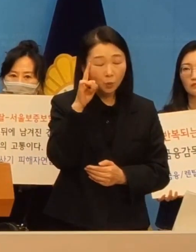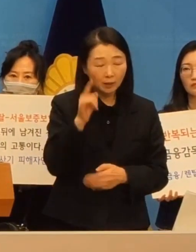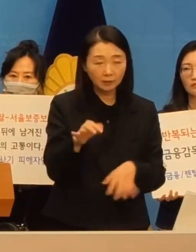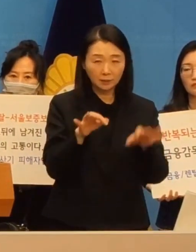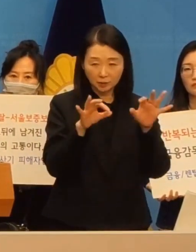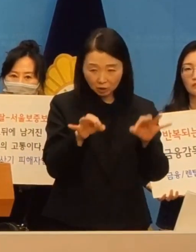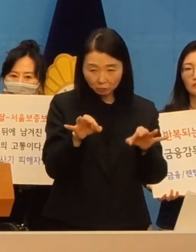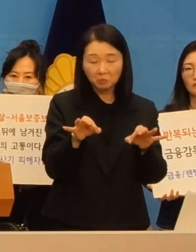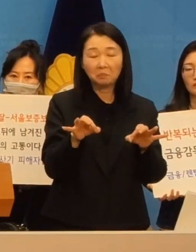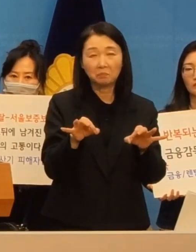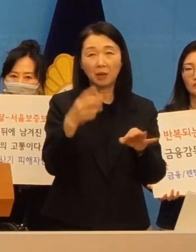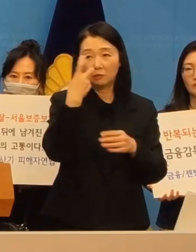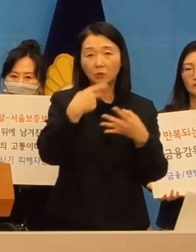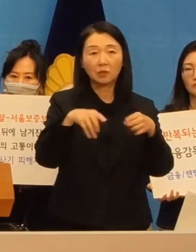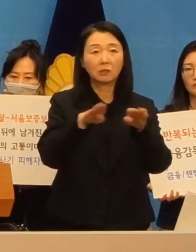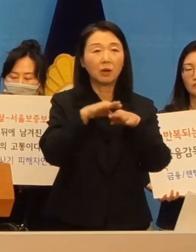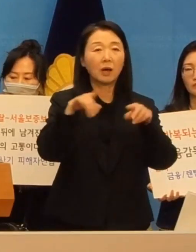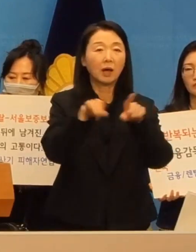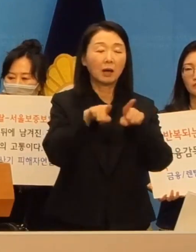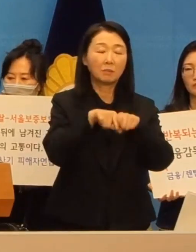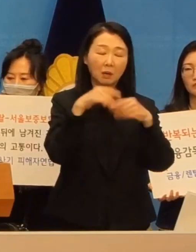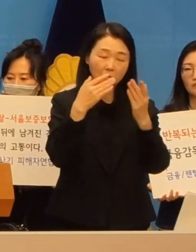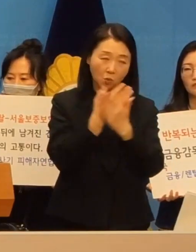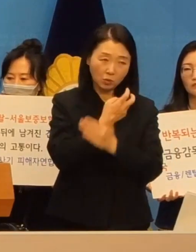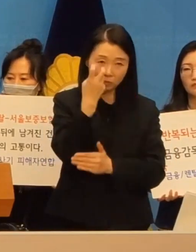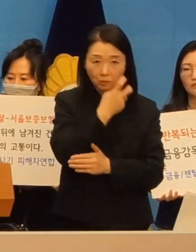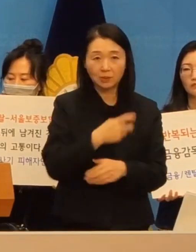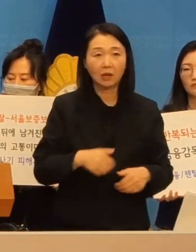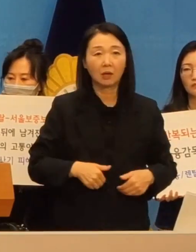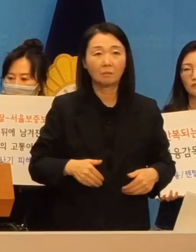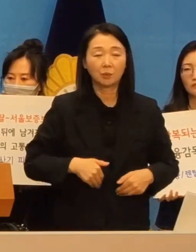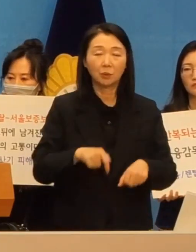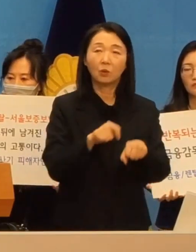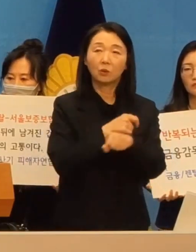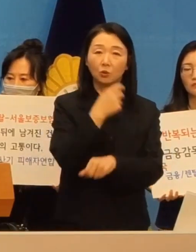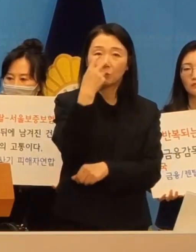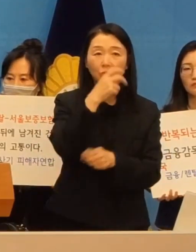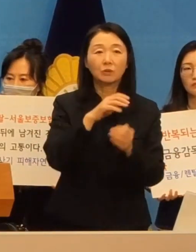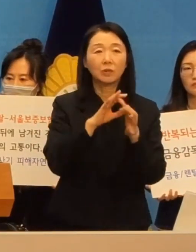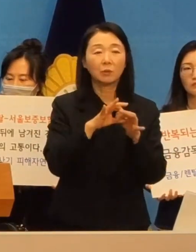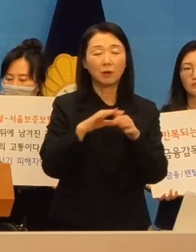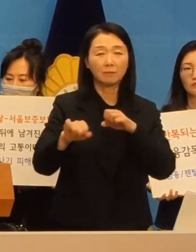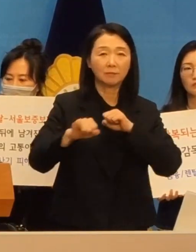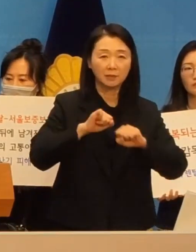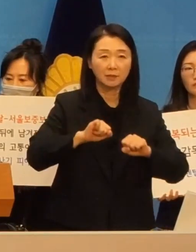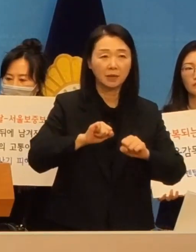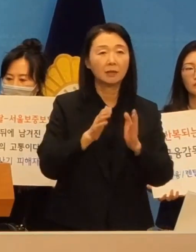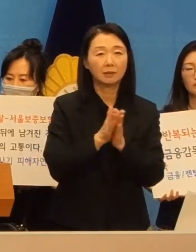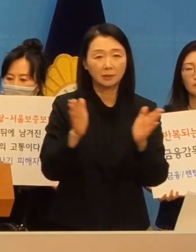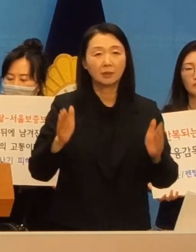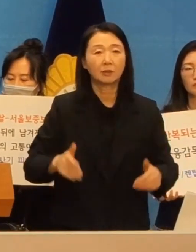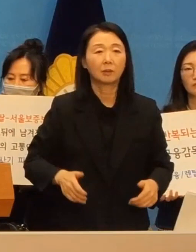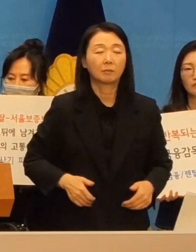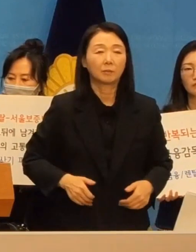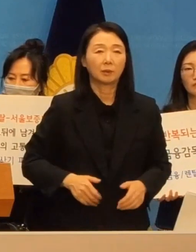금융당국과 수사기관이 함께 전면 실태조사와 특별수사에 적극 착수해야 합니다.